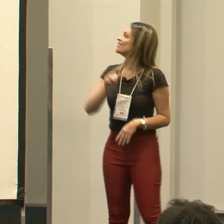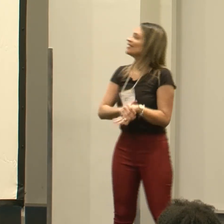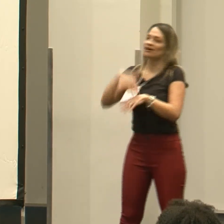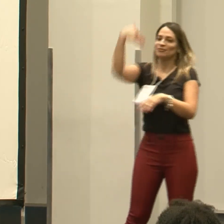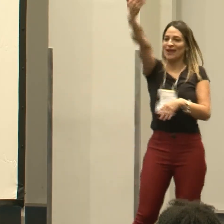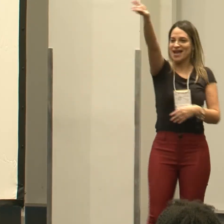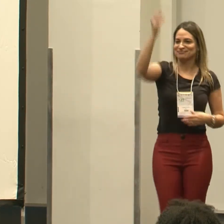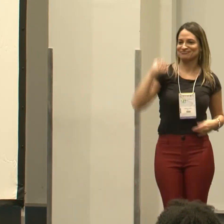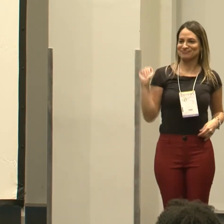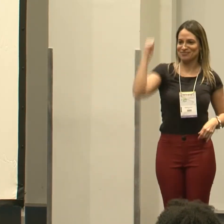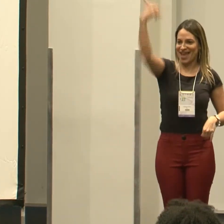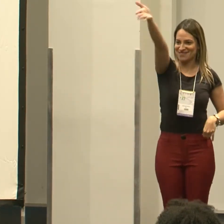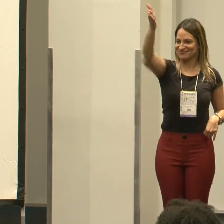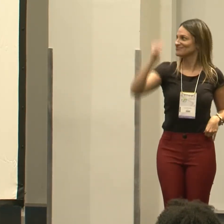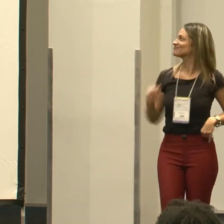elas a gente não estaria aqui. Pode passar.